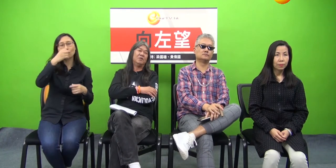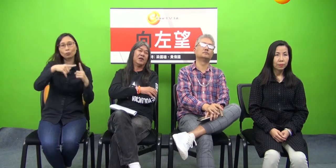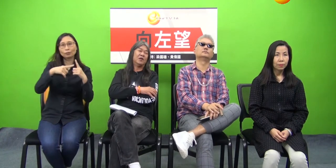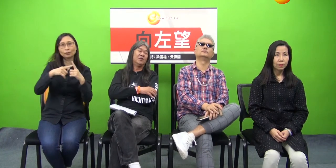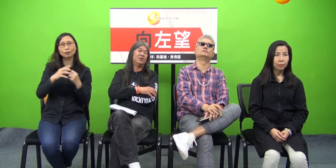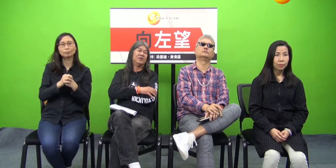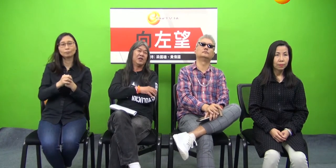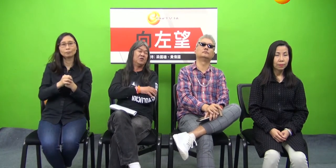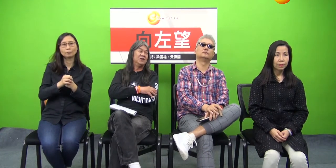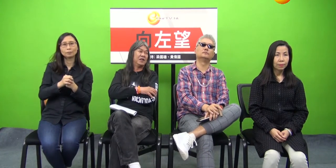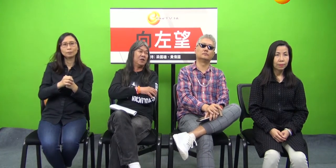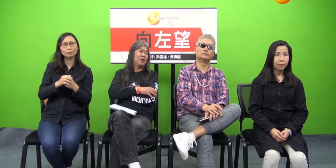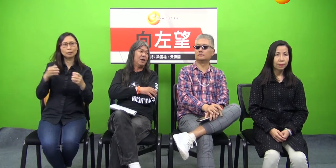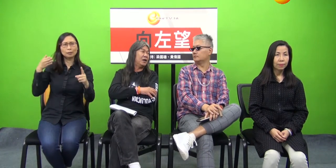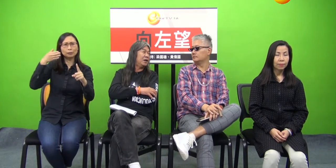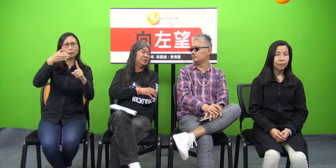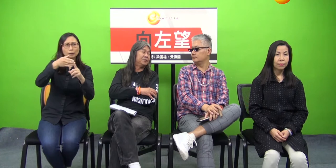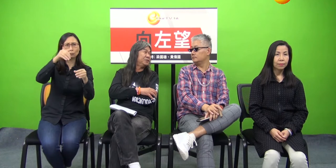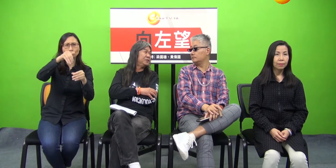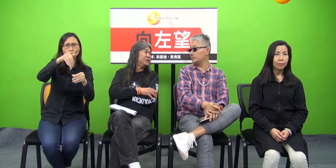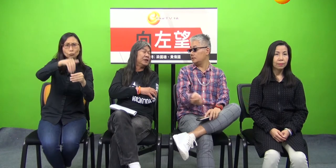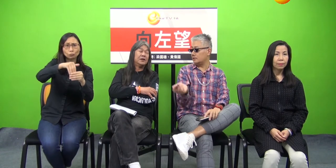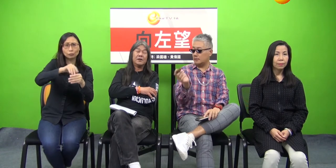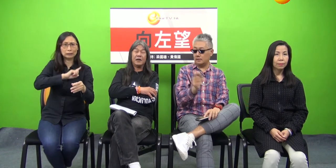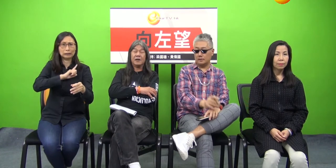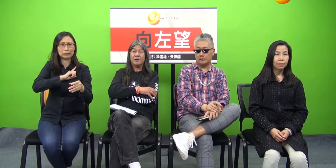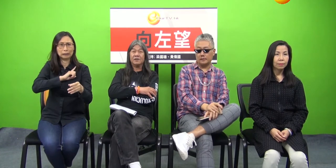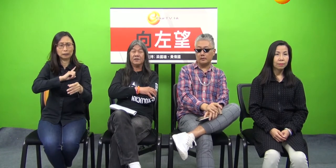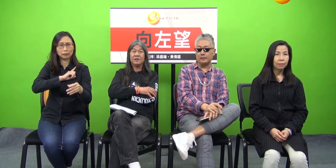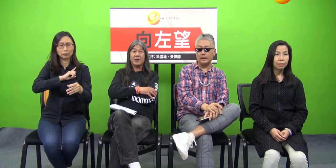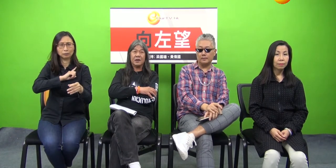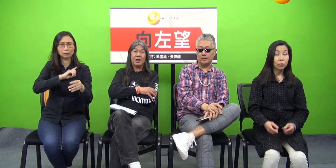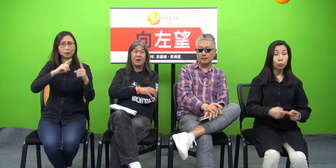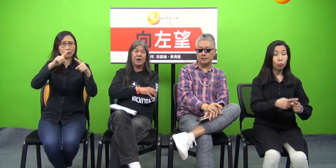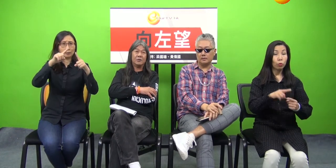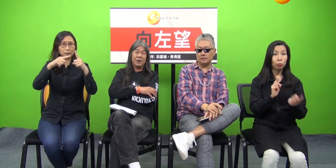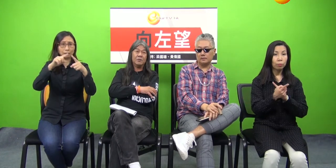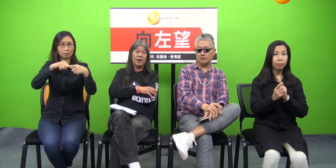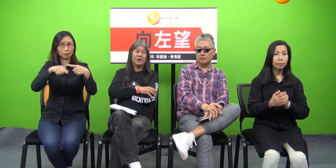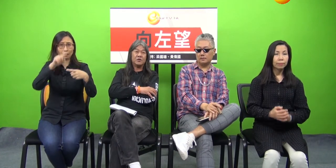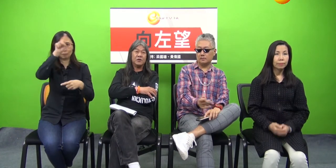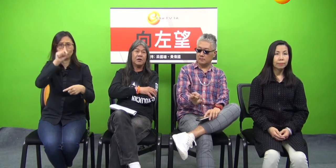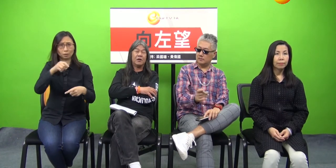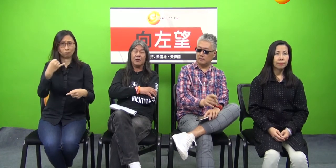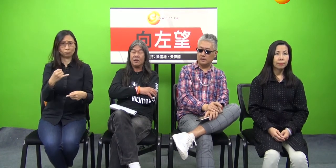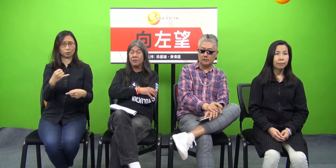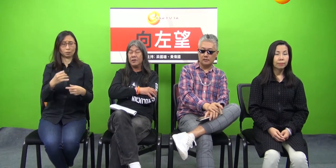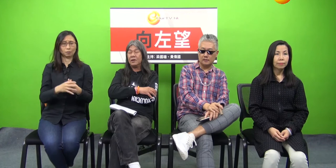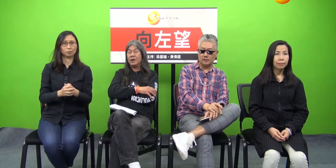是不能够直选自己的即係 人大代表啦， 係啦，你點解唔能夠直選呢、這